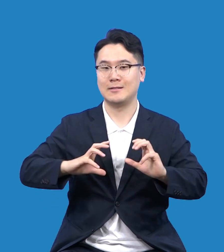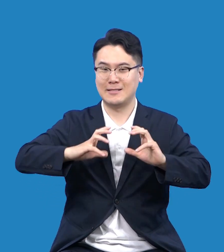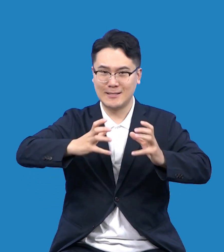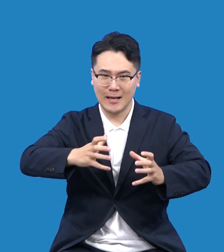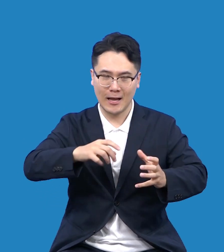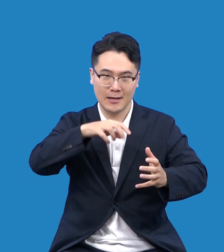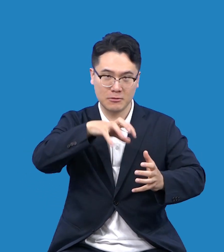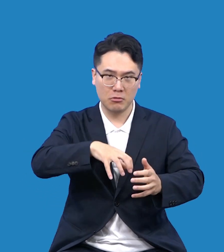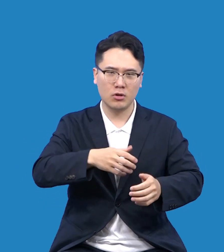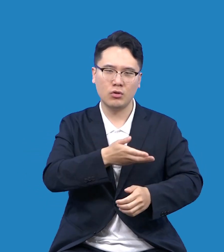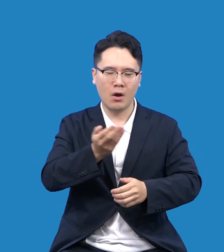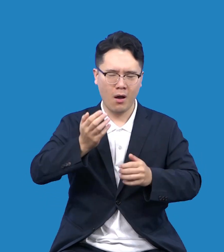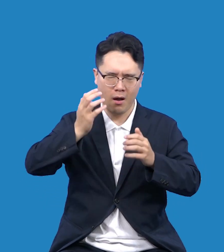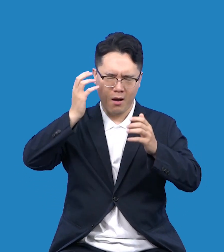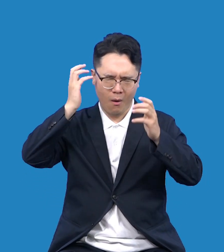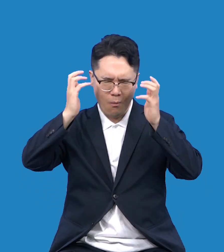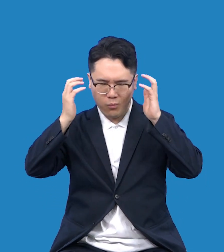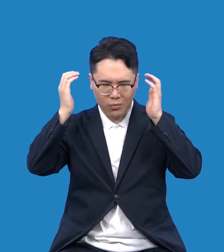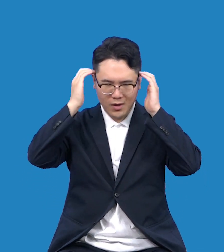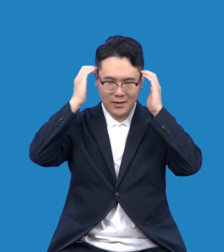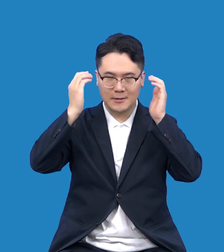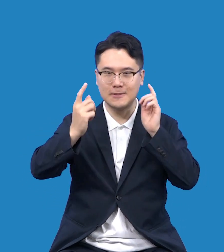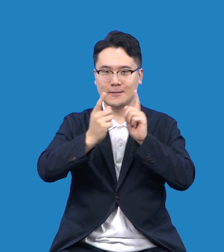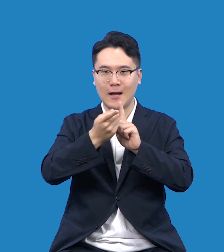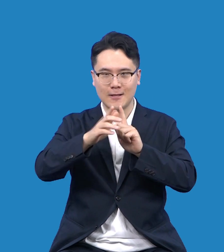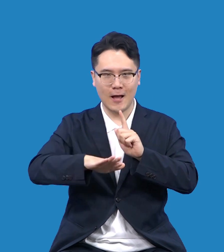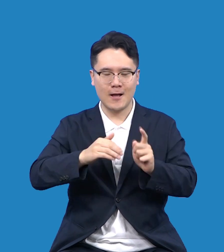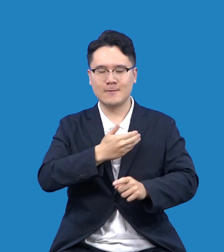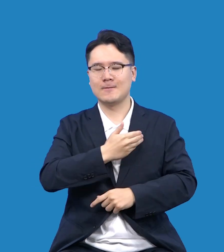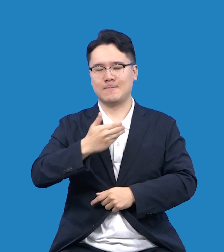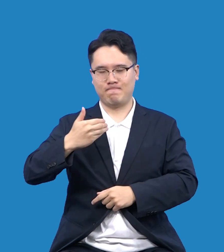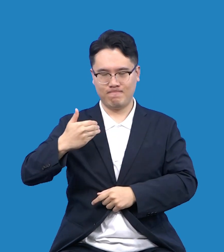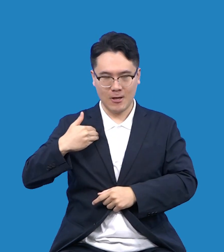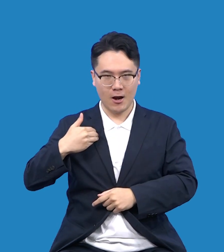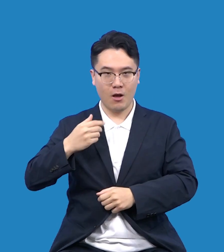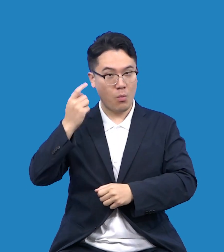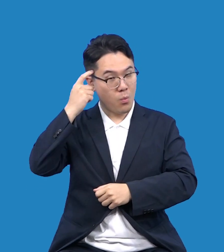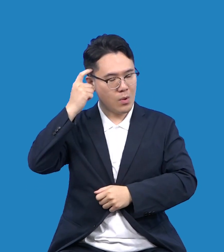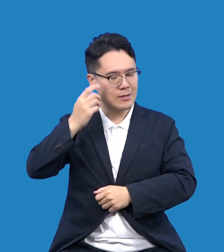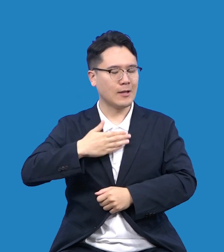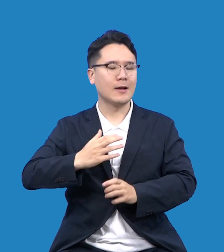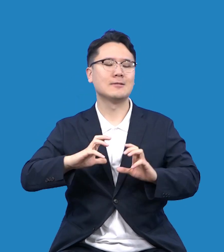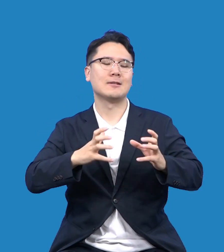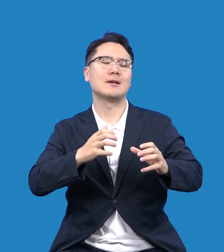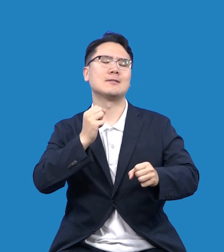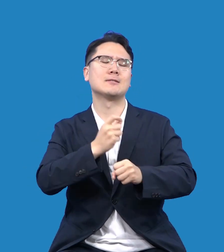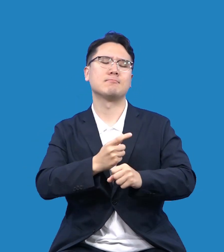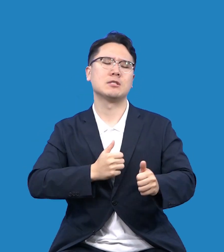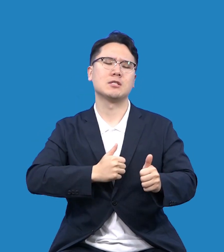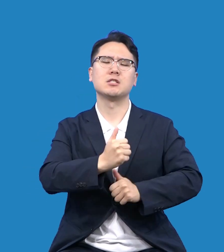당하나 담대하라. 내가 세상을 이기었노라. 아멘이십니까? 아멘.